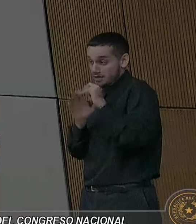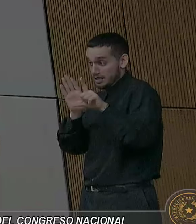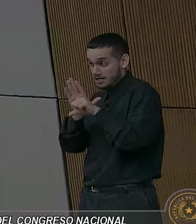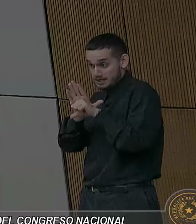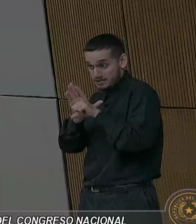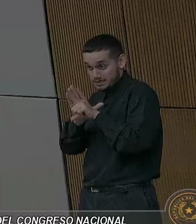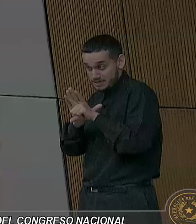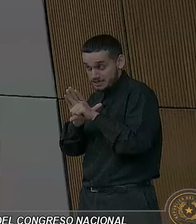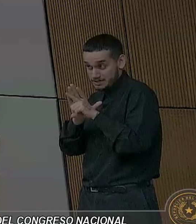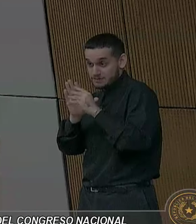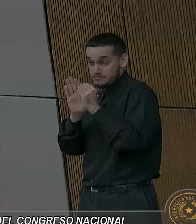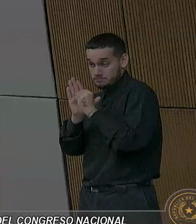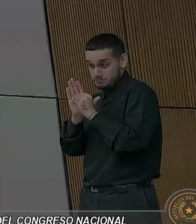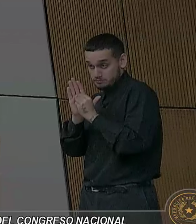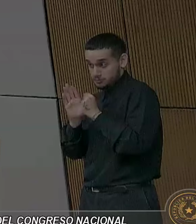va a